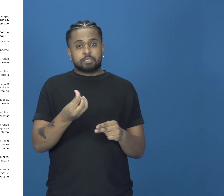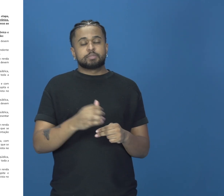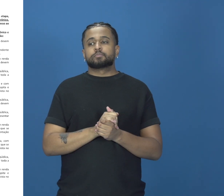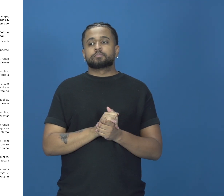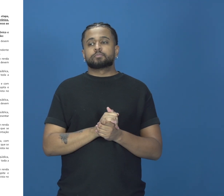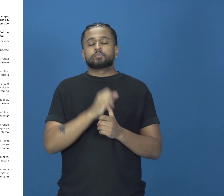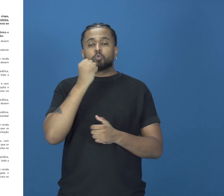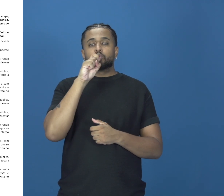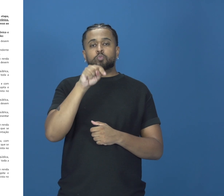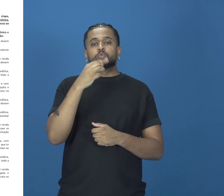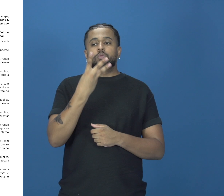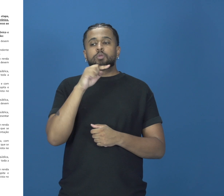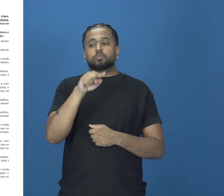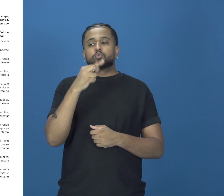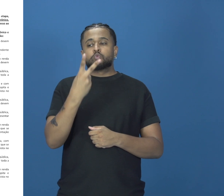6.